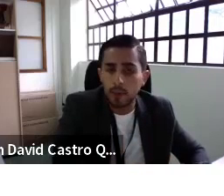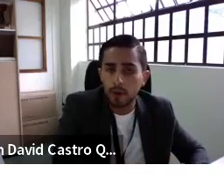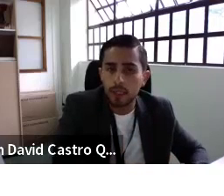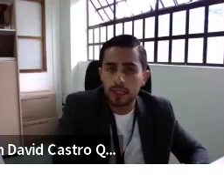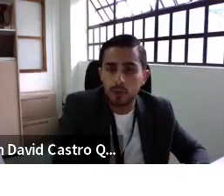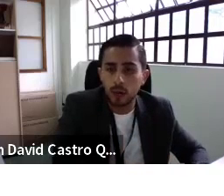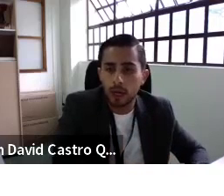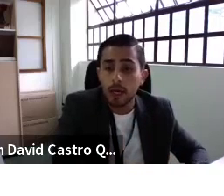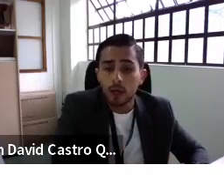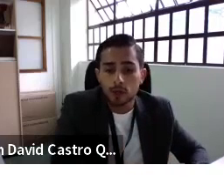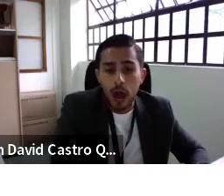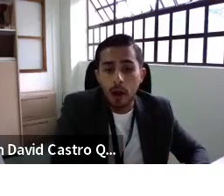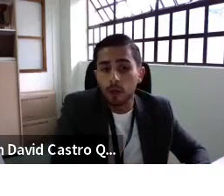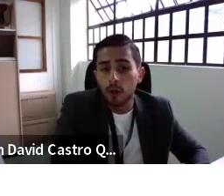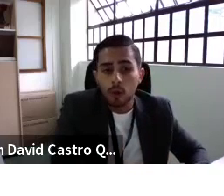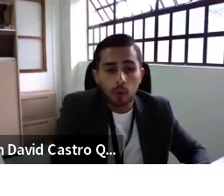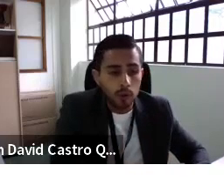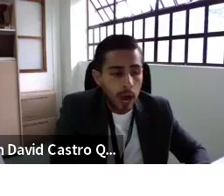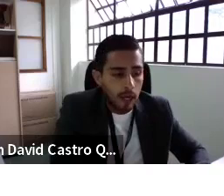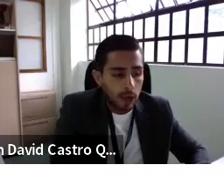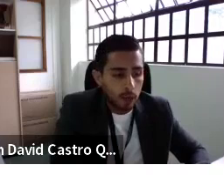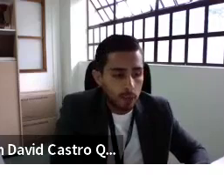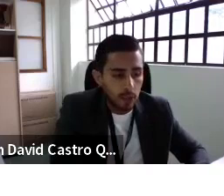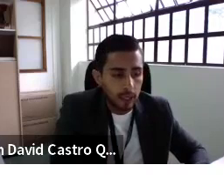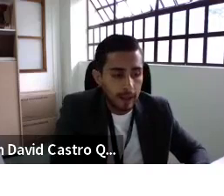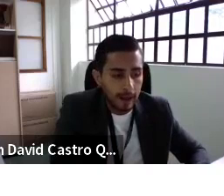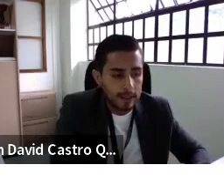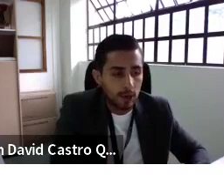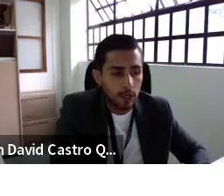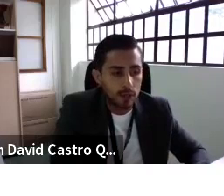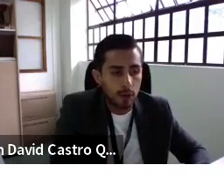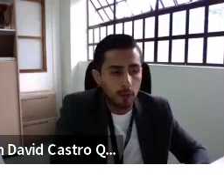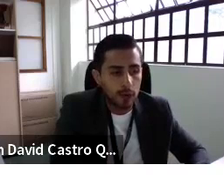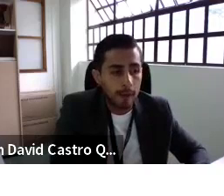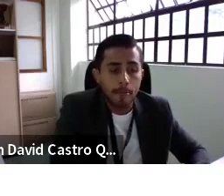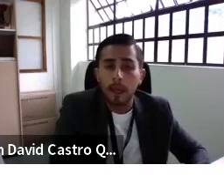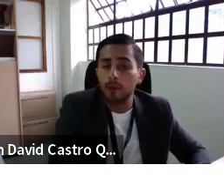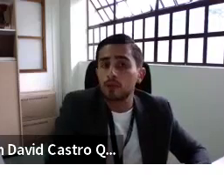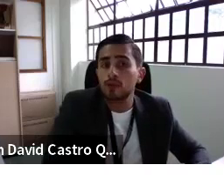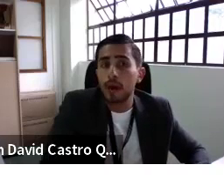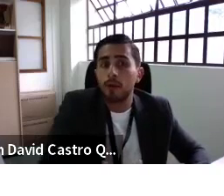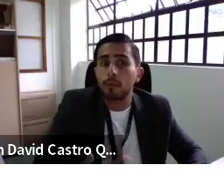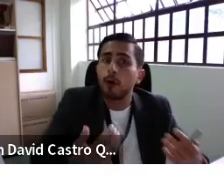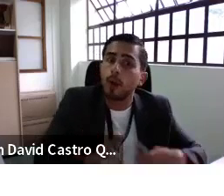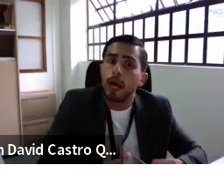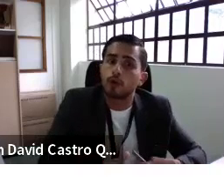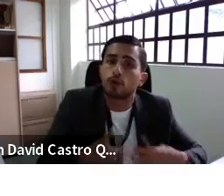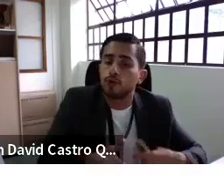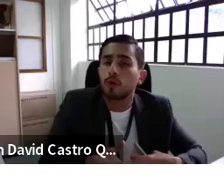por COVID-19 nos abrió un abanico de posibilidades y digo que nos abrió porque en una sociedad por ejemplo como la de nosotros en un